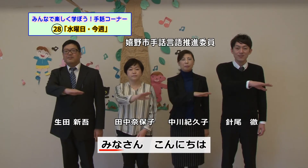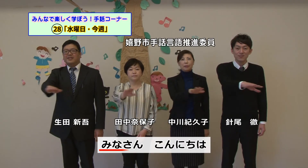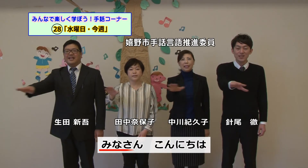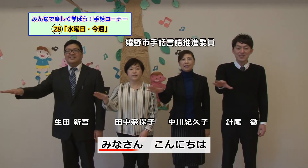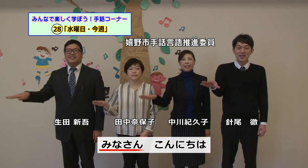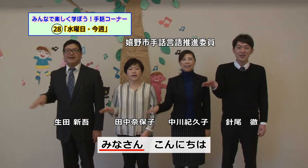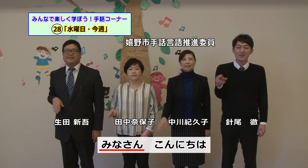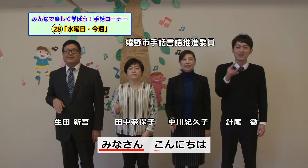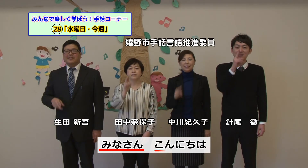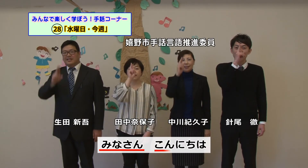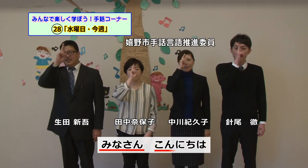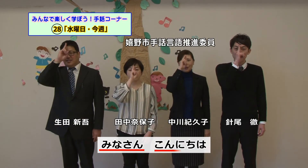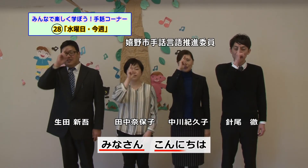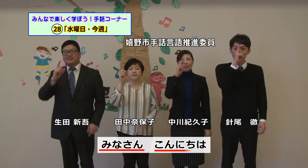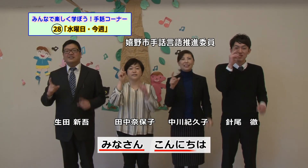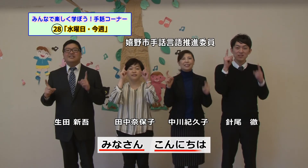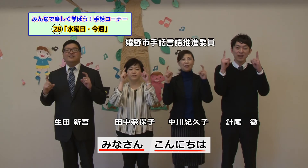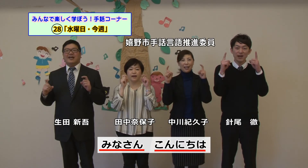皆さん、こんにちは。